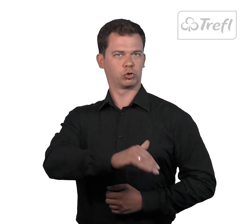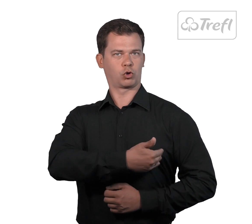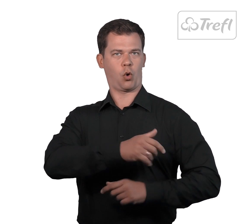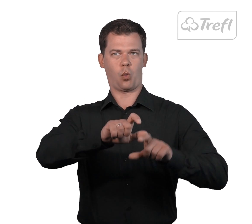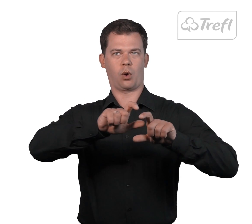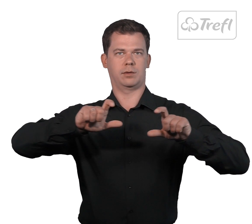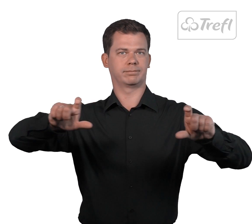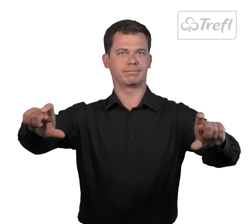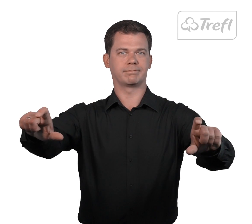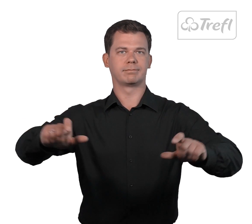Szkoła.